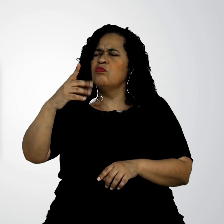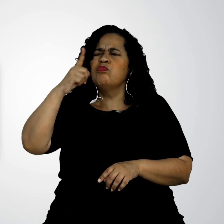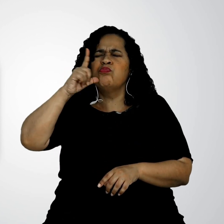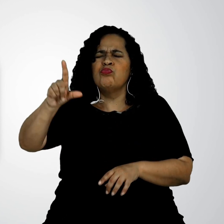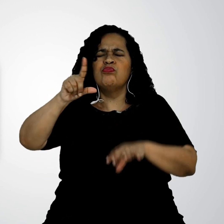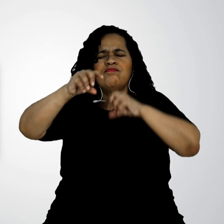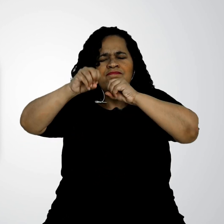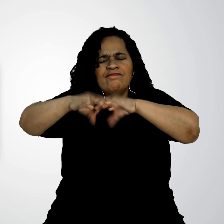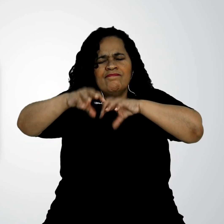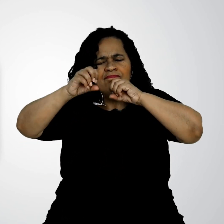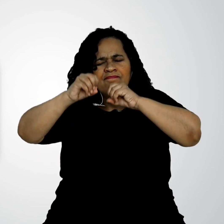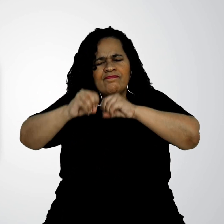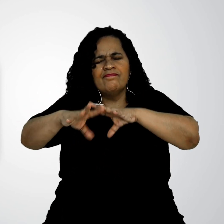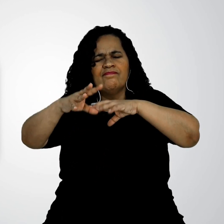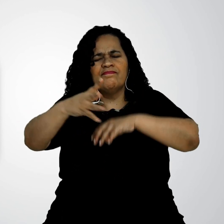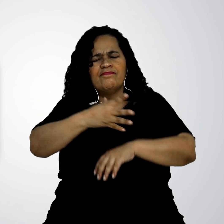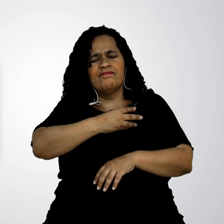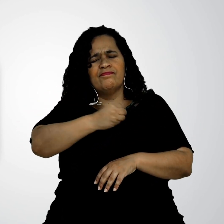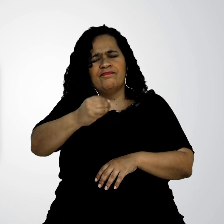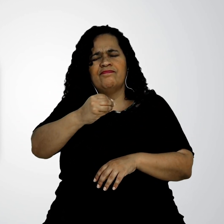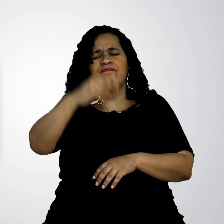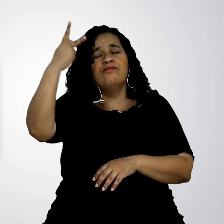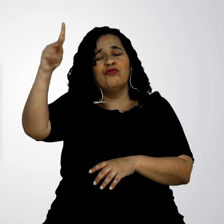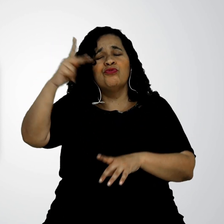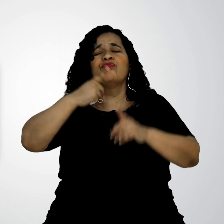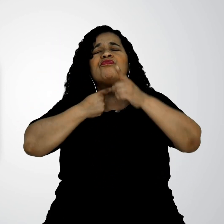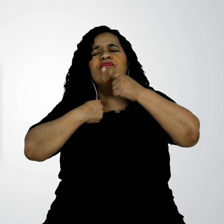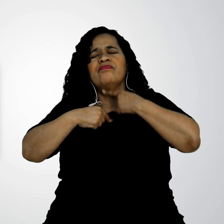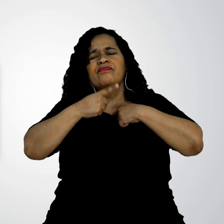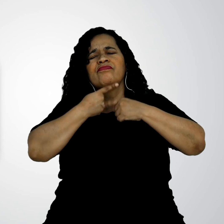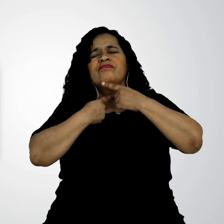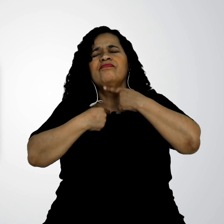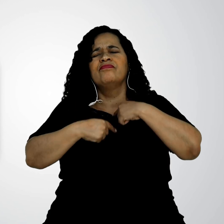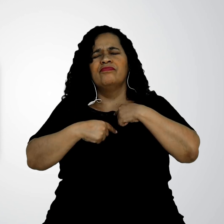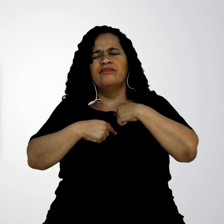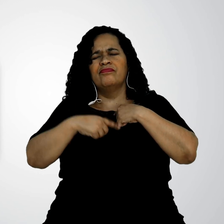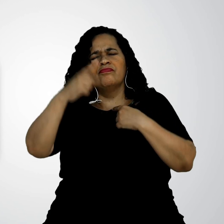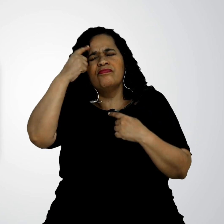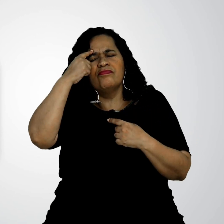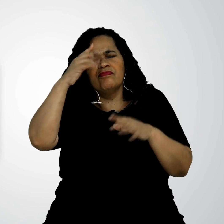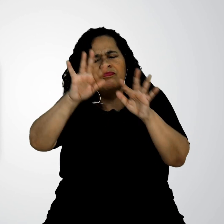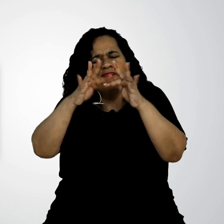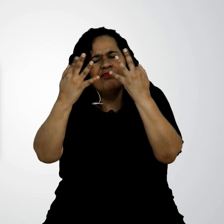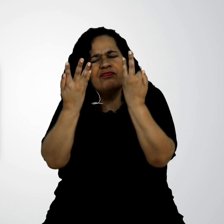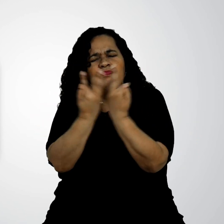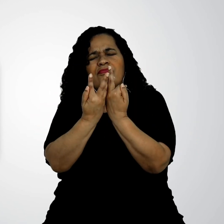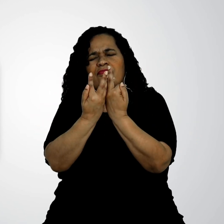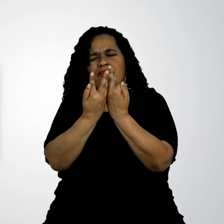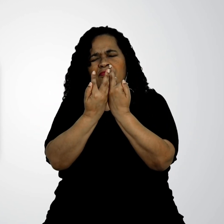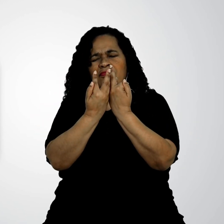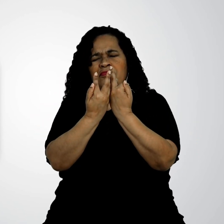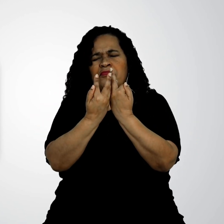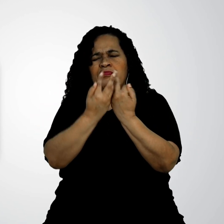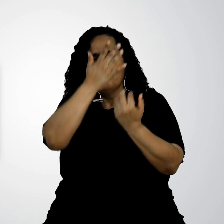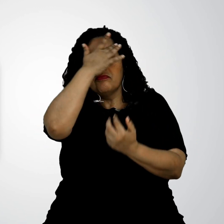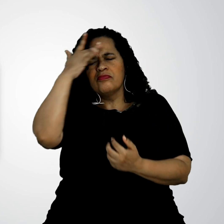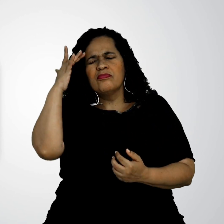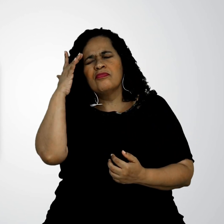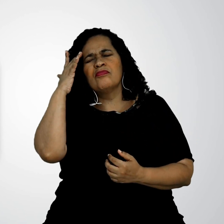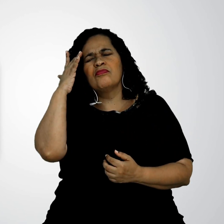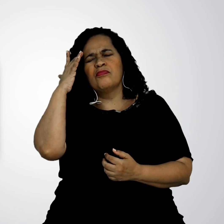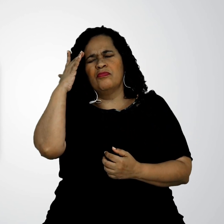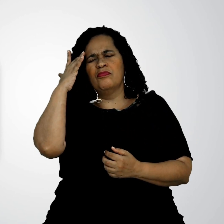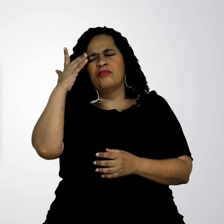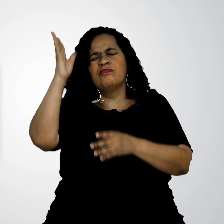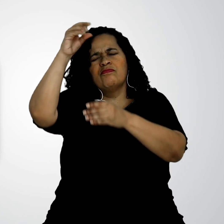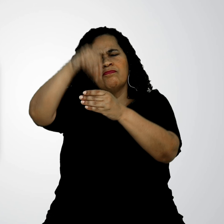nossos filhos a respeito dos seus propósitos, daquilo que o Senhor pensou para a família, Deus querido. E que seres humanos treinados dentro de suas